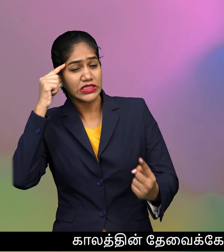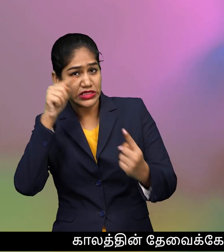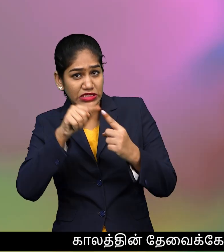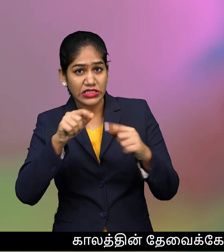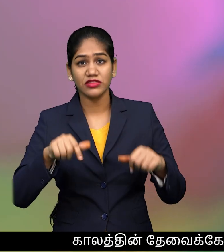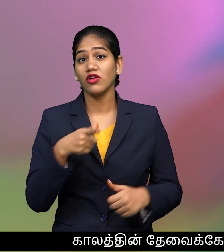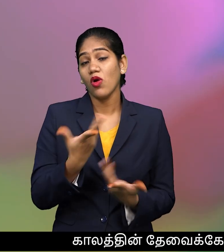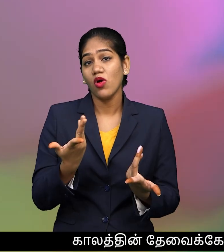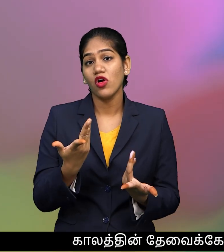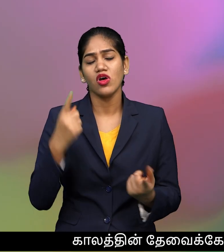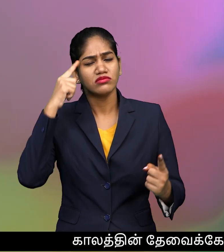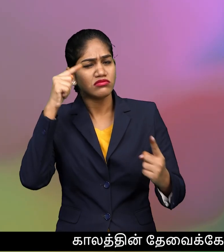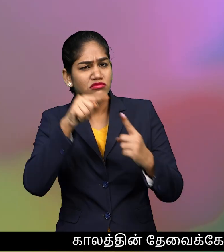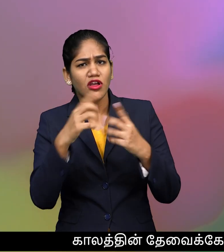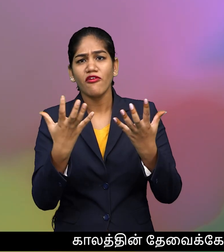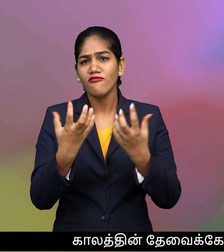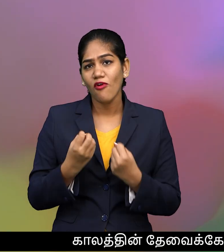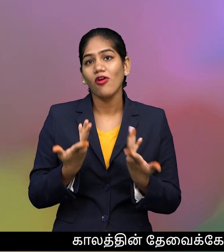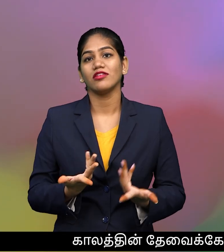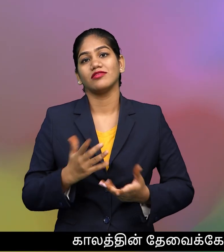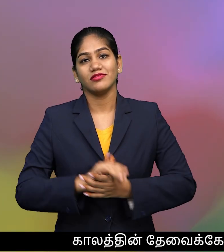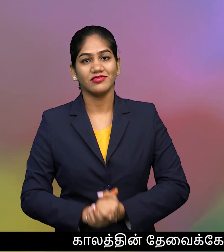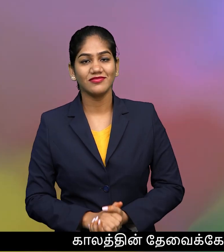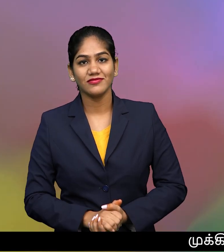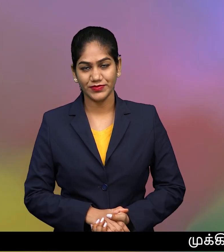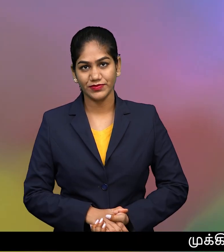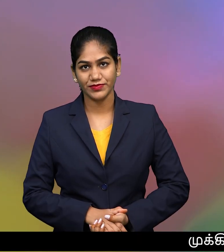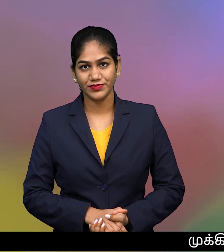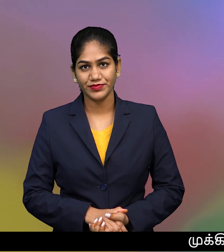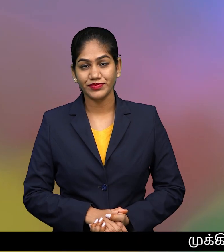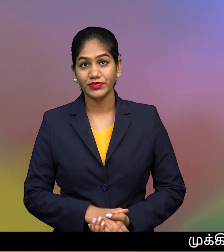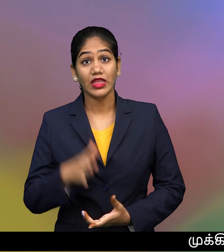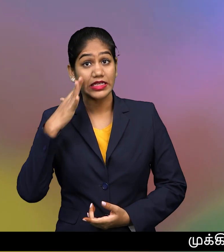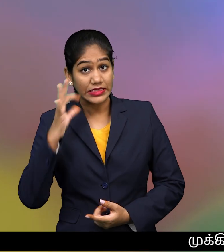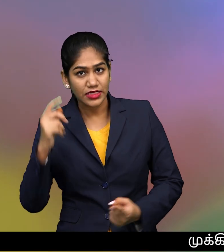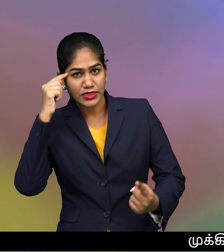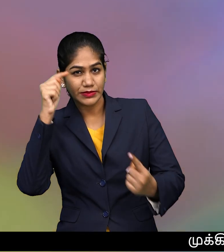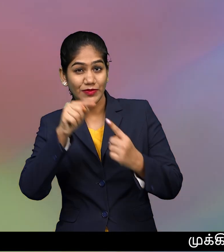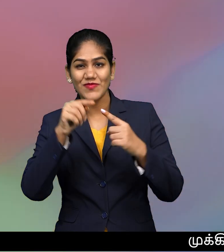காலத்தின் தேவைக்கேற்ப மேம்படுத்துவதே வளர்ச்சியின் முக்கிய நோக்கமாகும்.